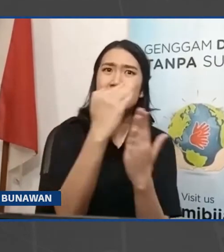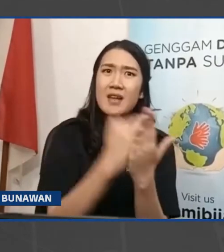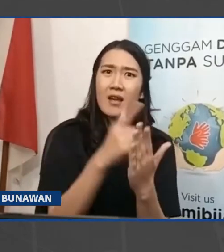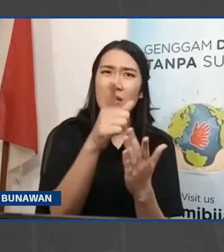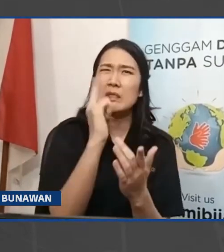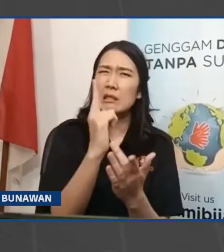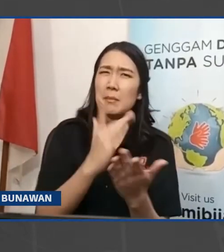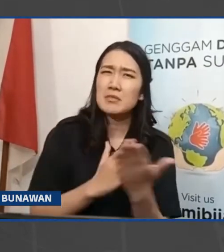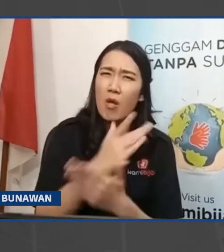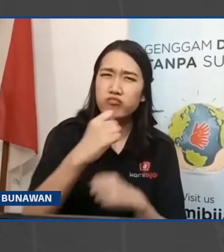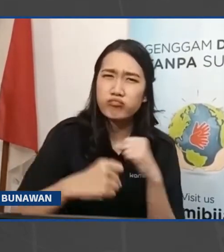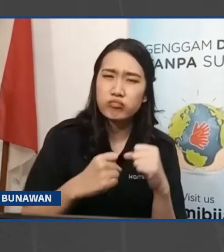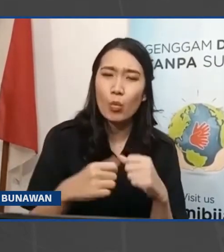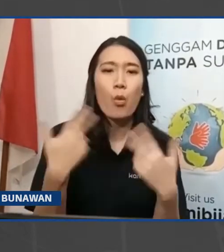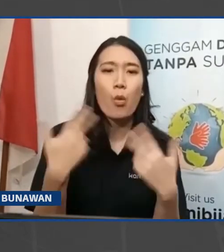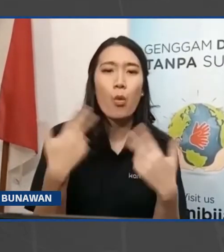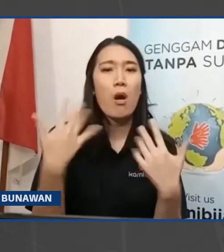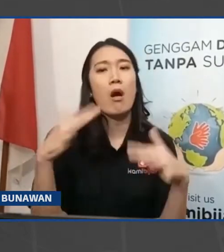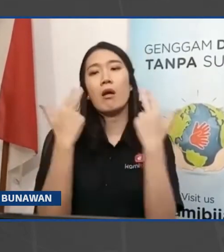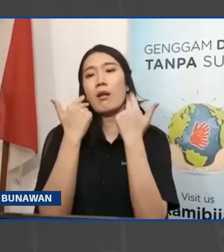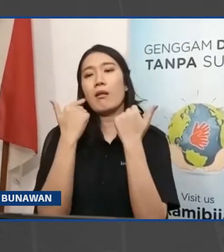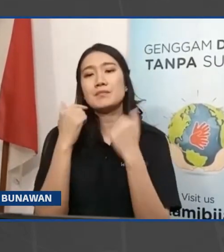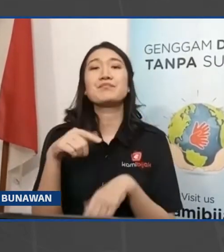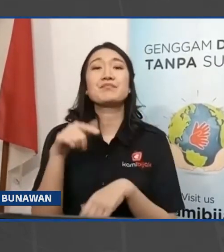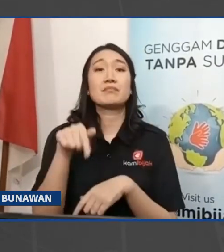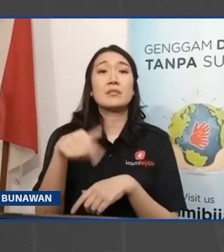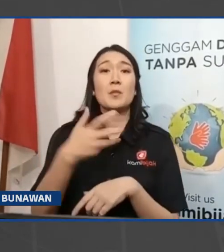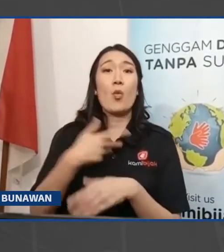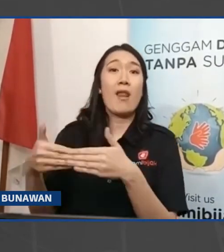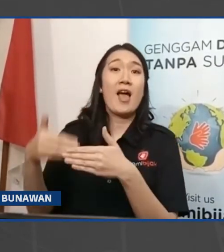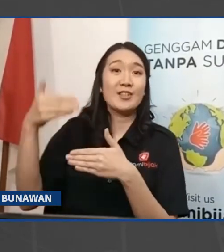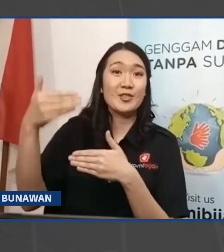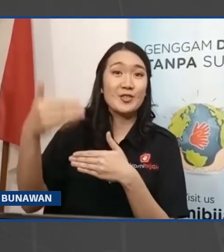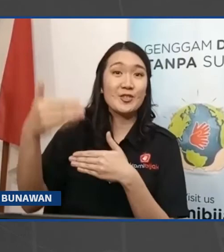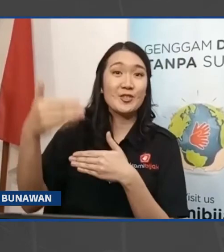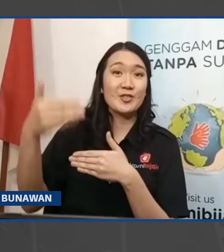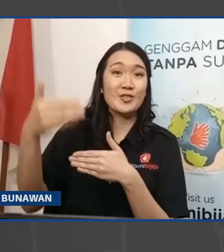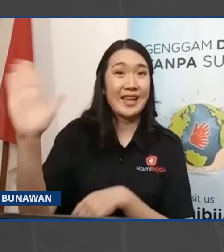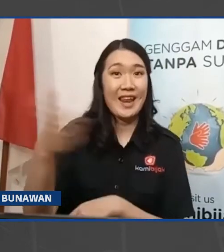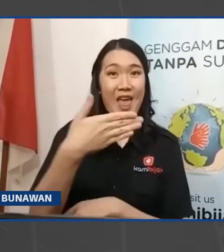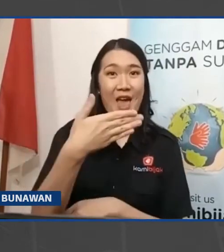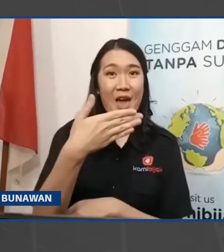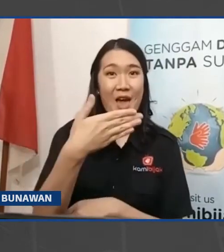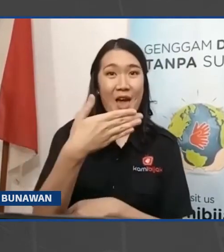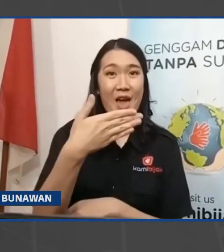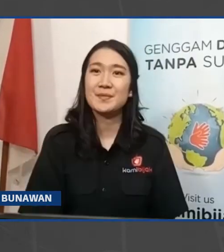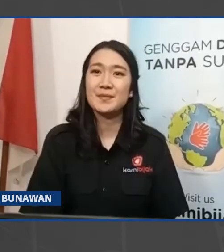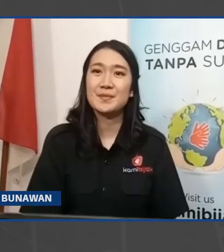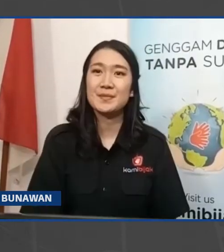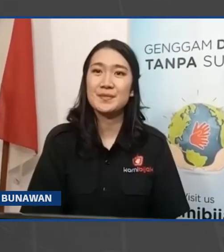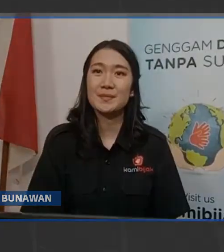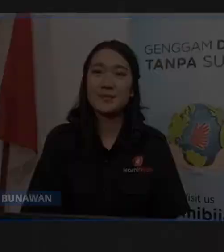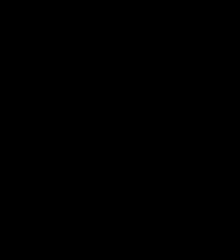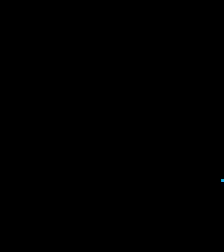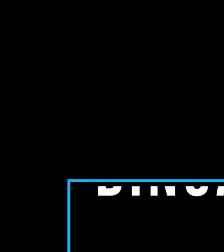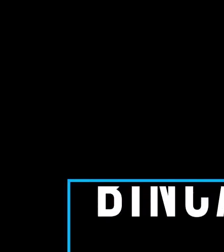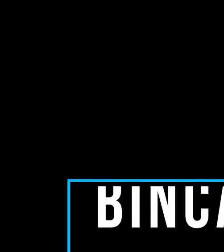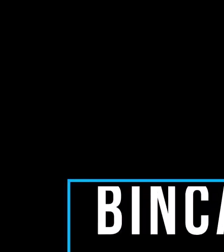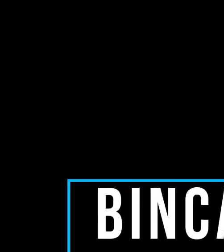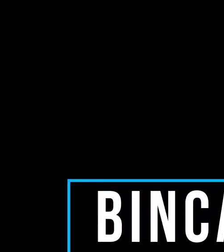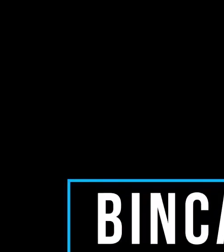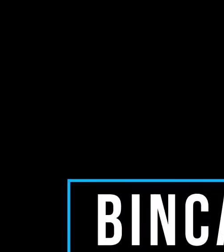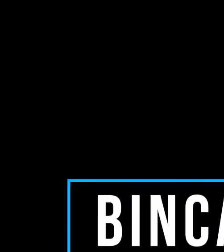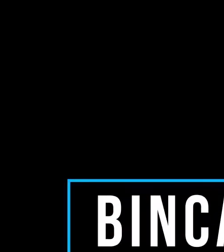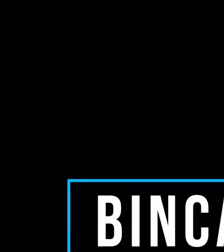Wah, berarti benar-benar perjuangan banget ya untuk melanjutkan ini. Nah, sebentar kita akan iklan dulu. Ya.